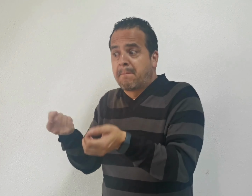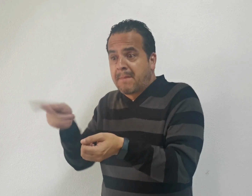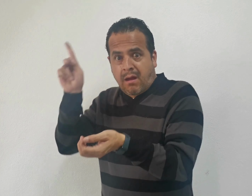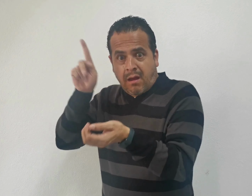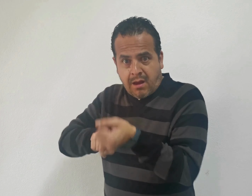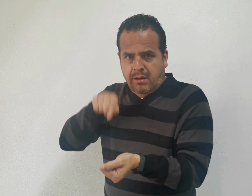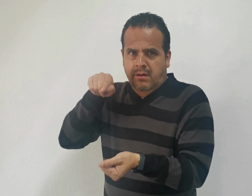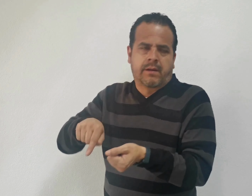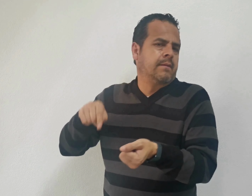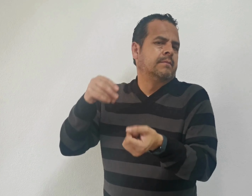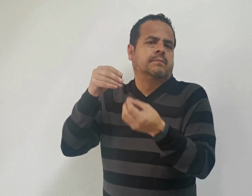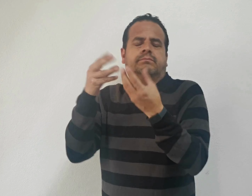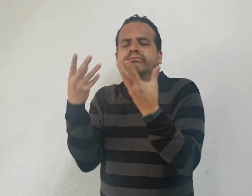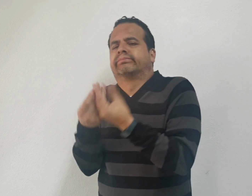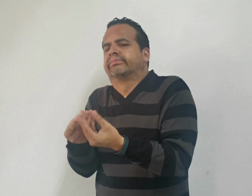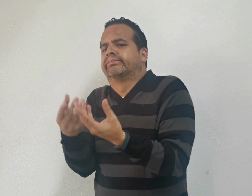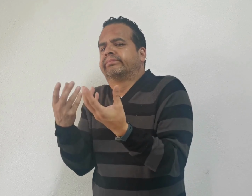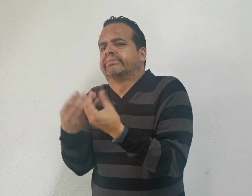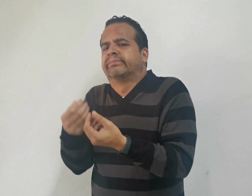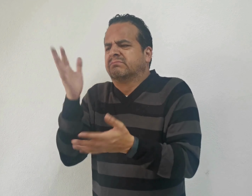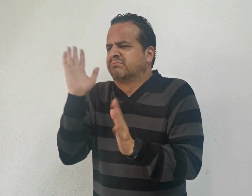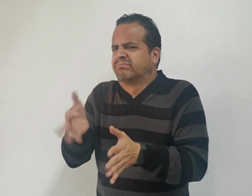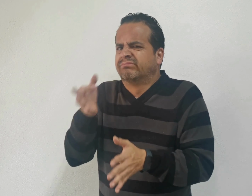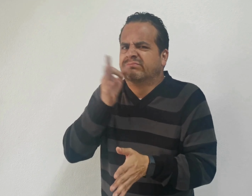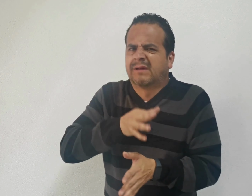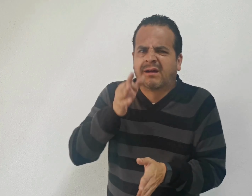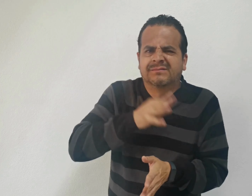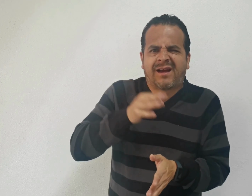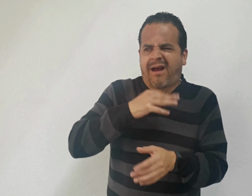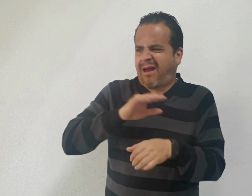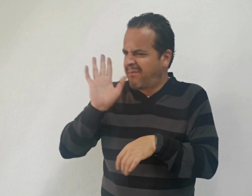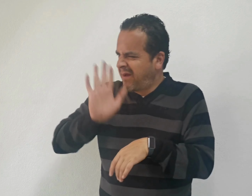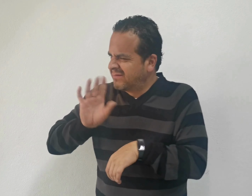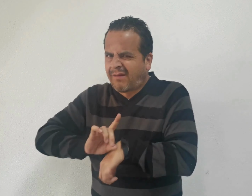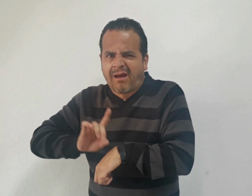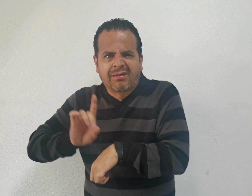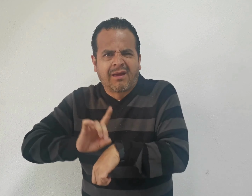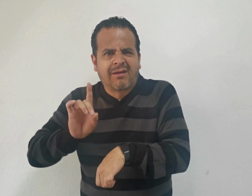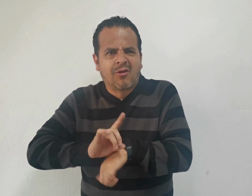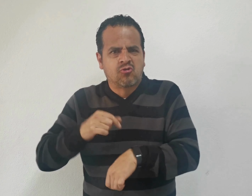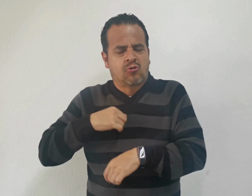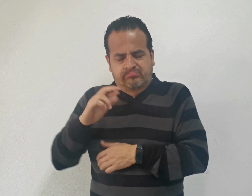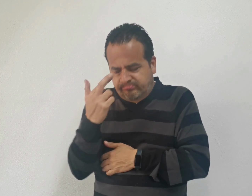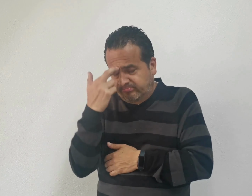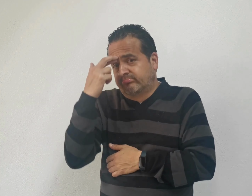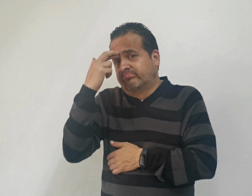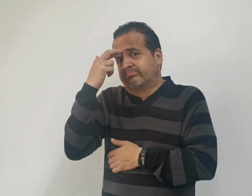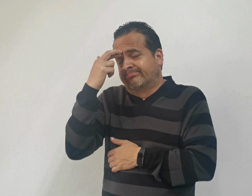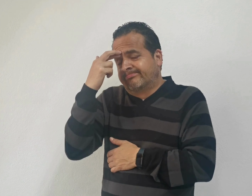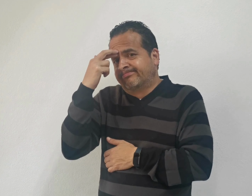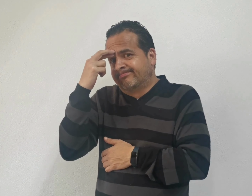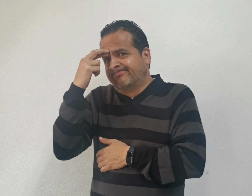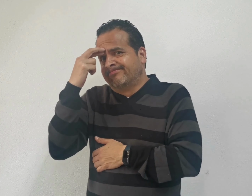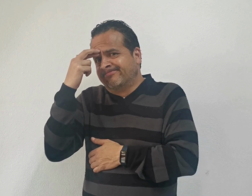tiempo era como tener una fiesta todo el tiempo entonces ahora recuerdo eso con mucha nostalgia y me hace pensar en Cómo podemos ir